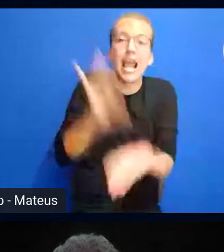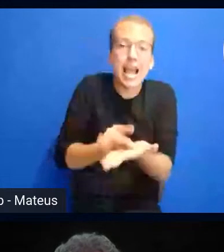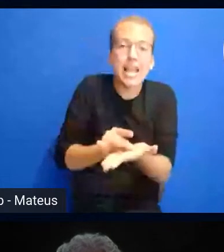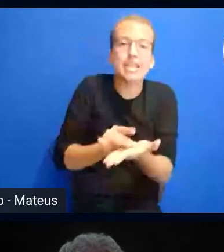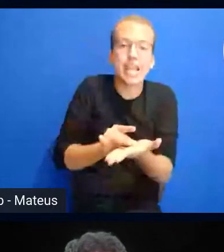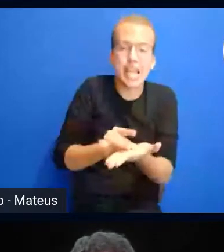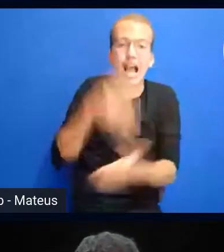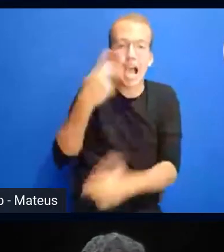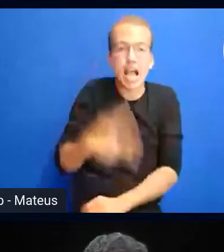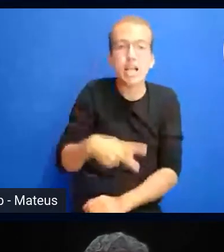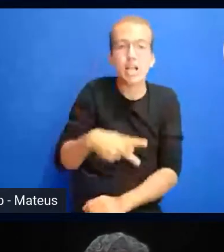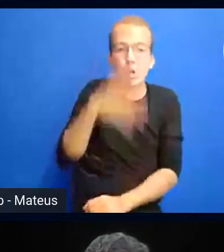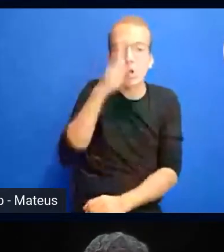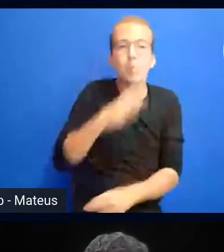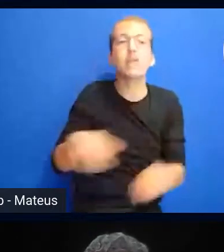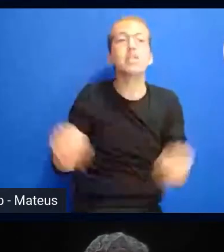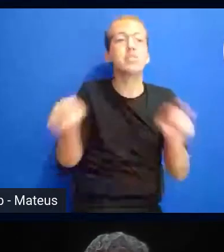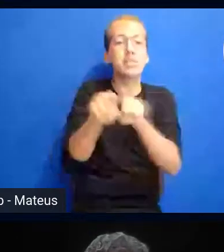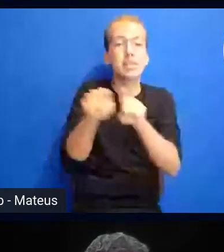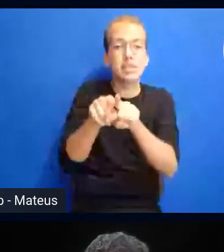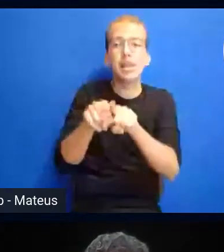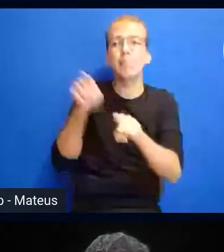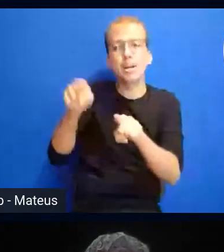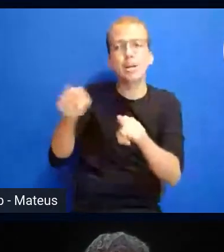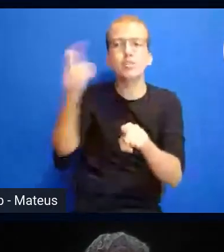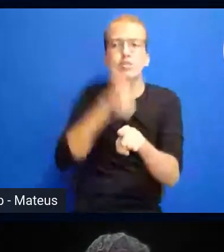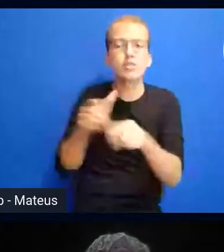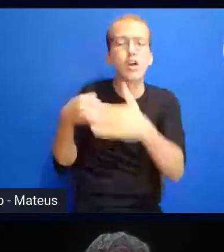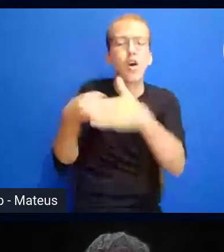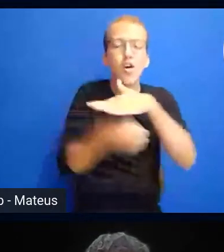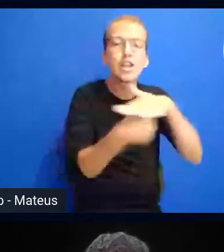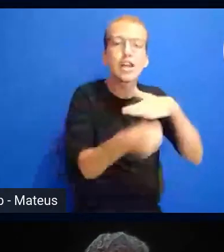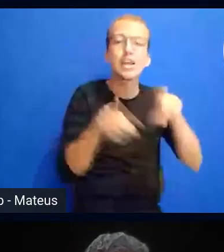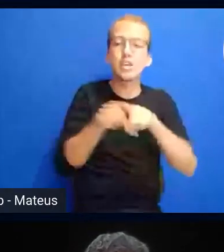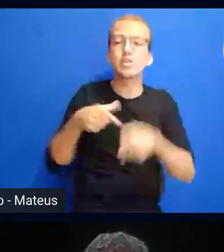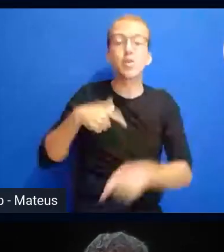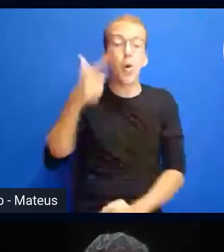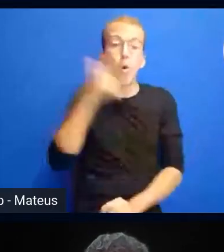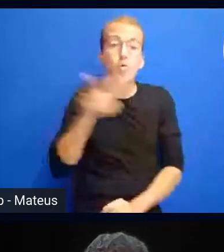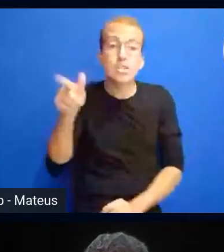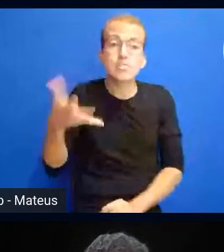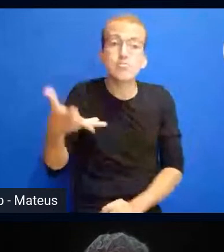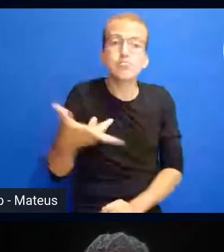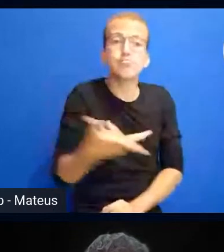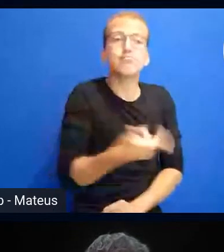vida aqui no Brasil a qual eles não tinham no país deles de origem.